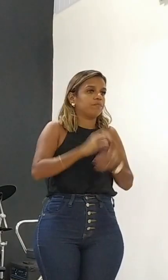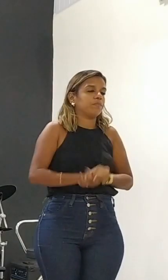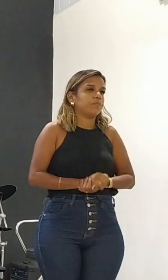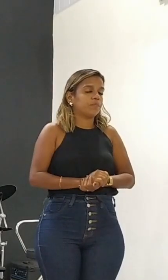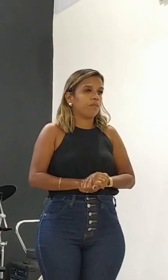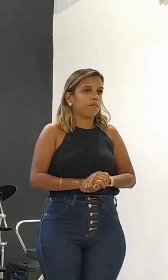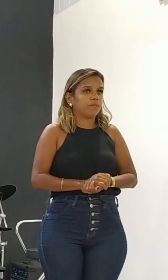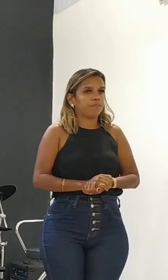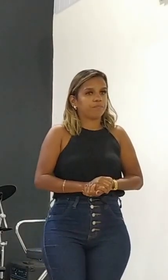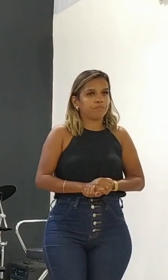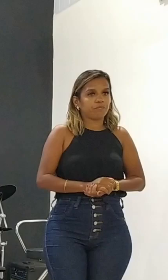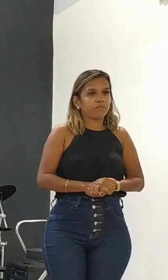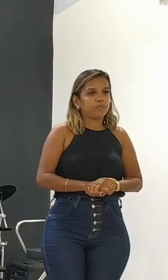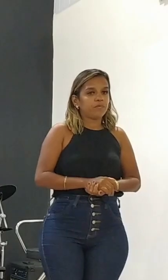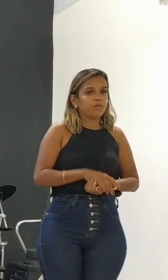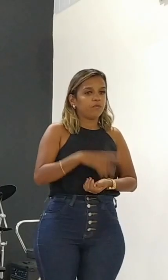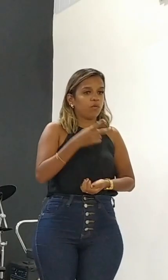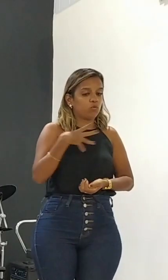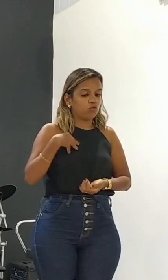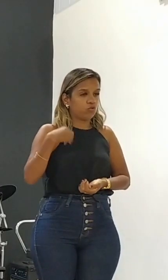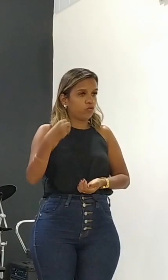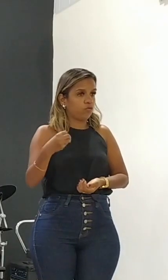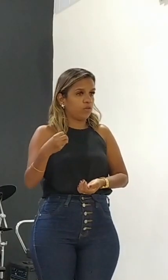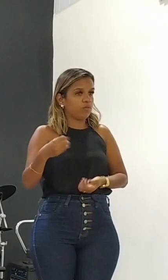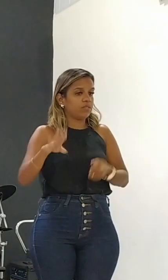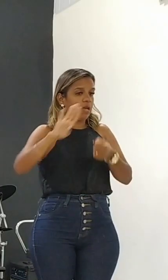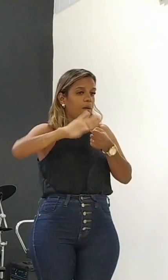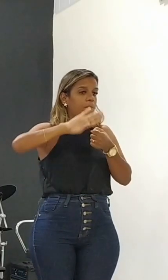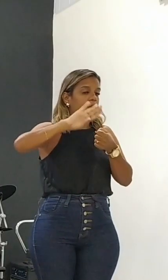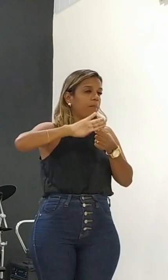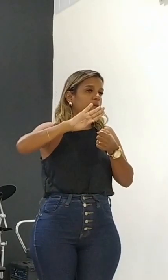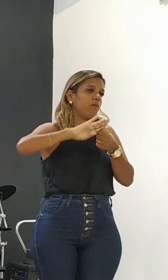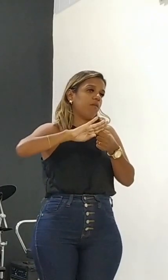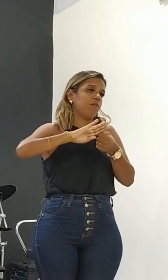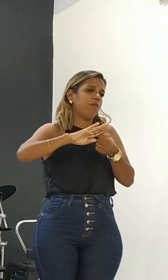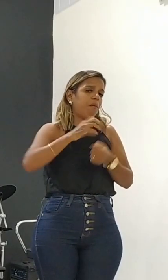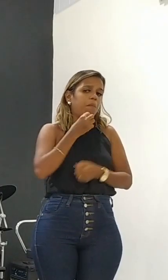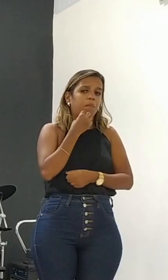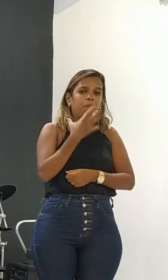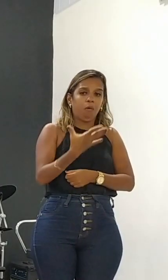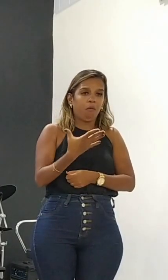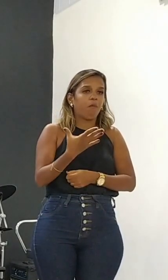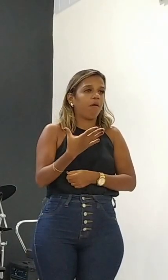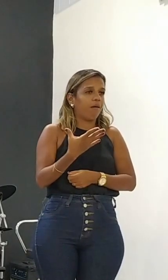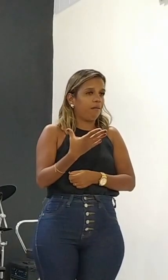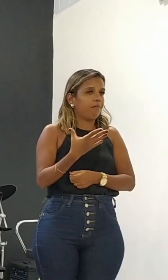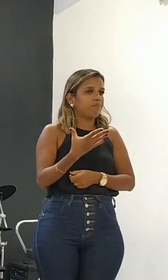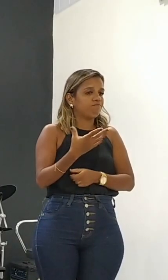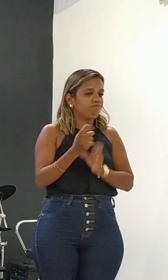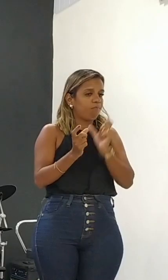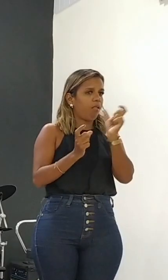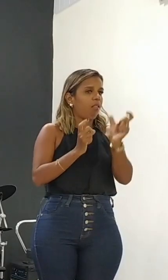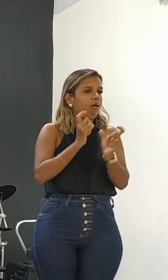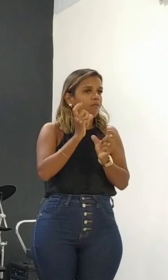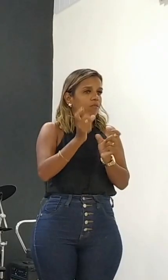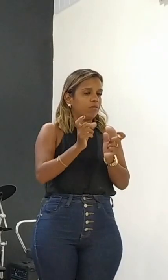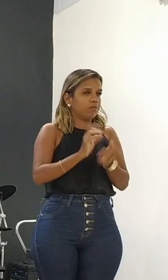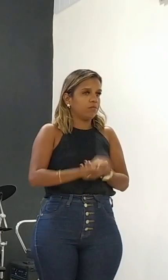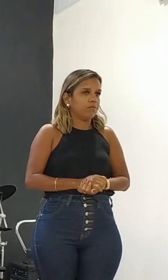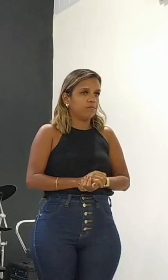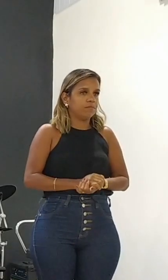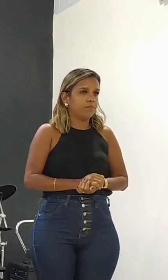falou que os filhos dele seriam levados para a Babilônia, ele falou: boa essa palavra. Irmão, desistiu da